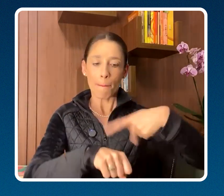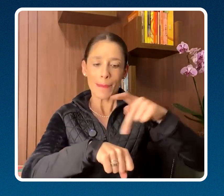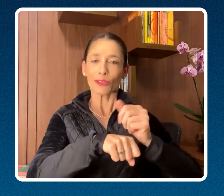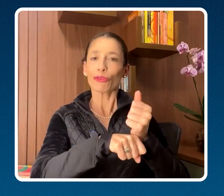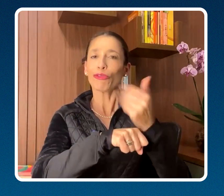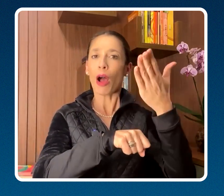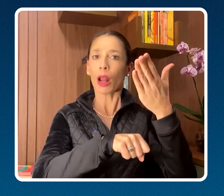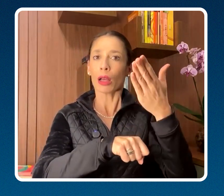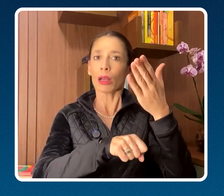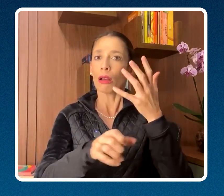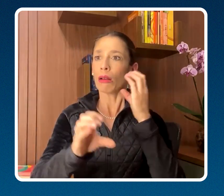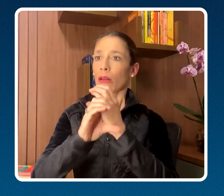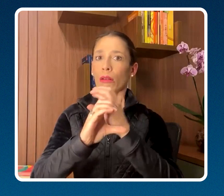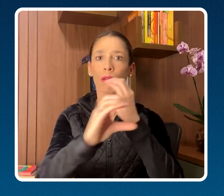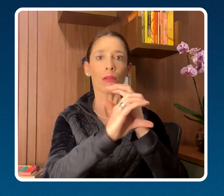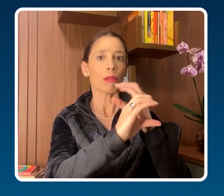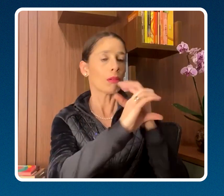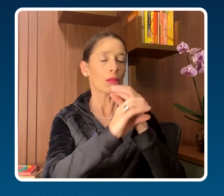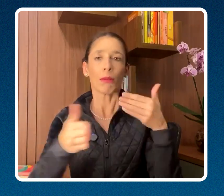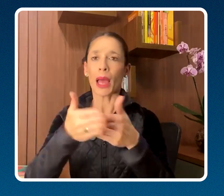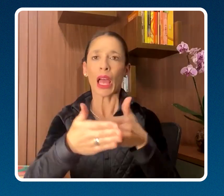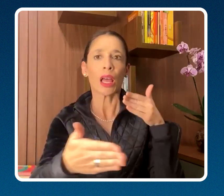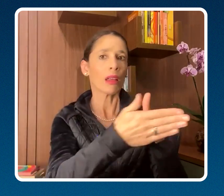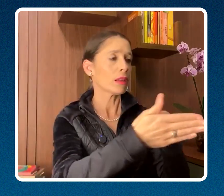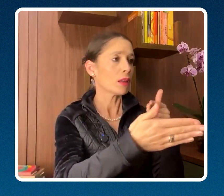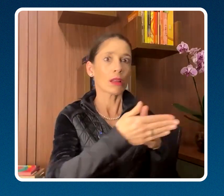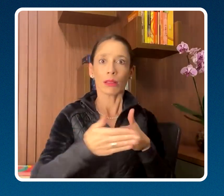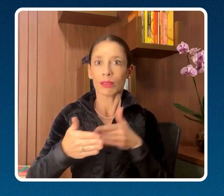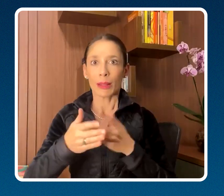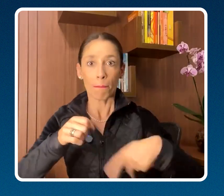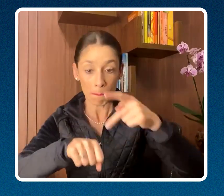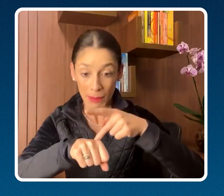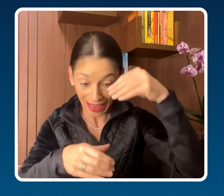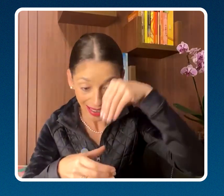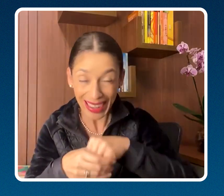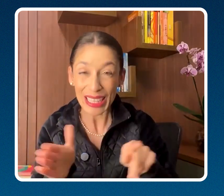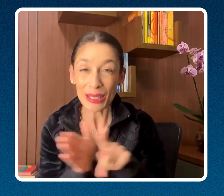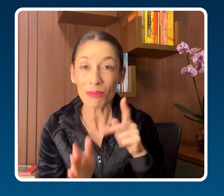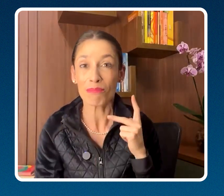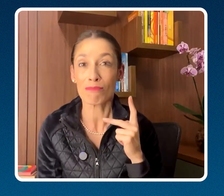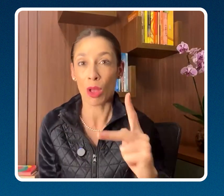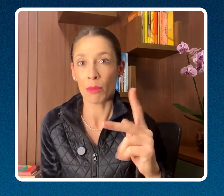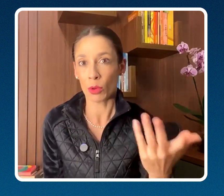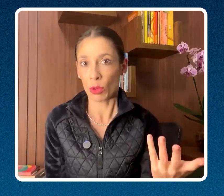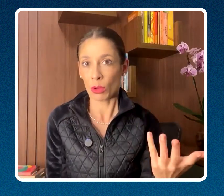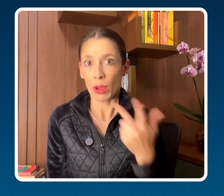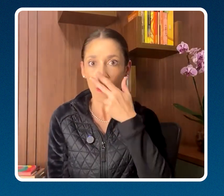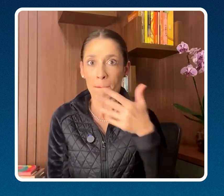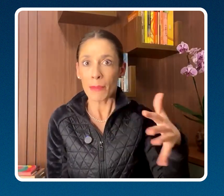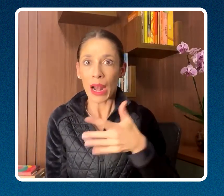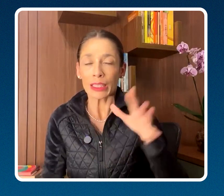que isso aí é muito, sei lá, eu digo que é como se você vivesse assim num mundo escuro,